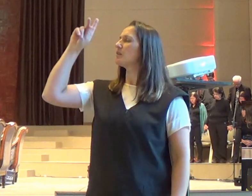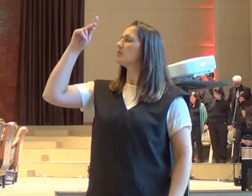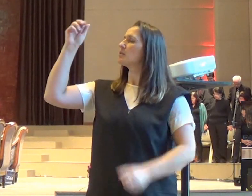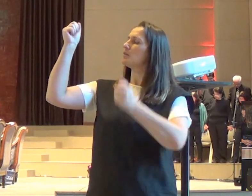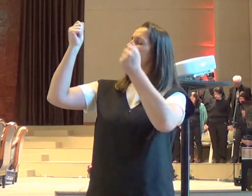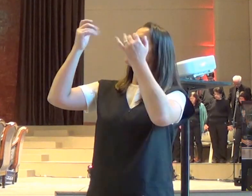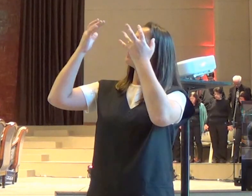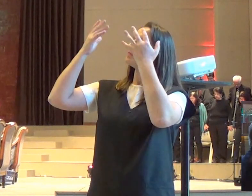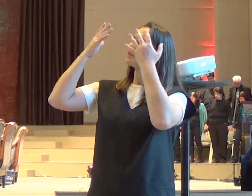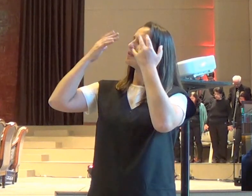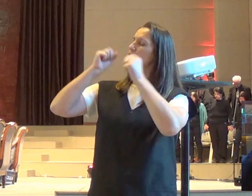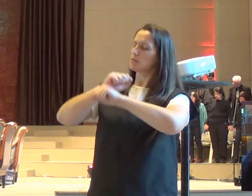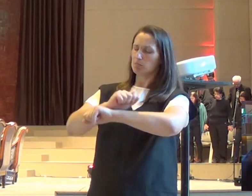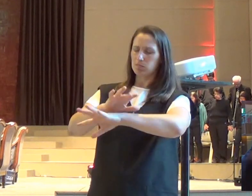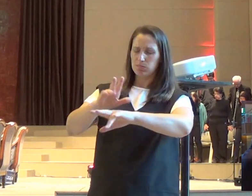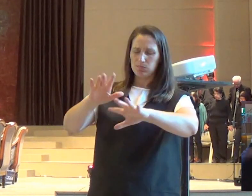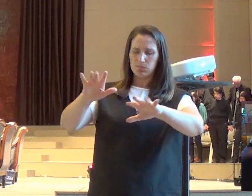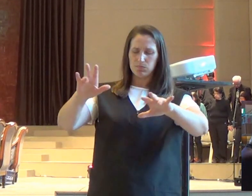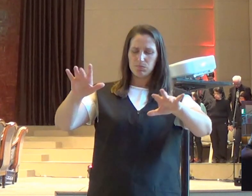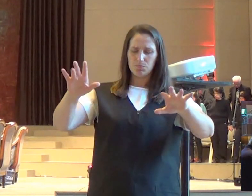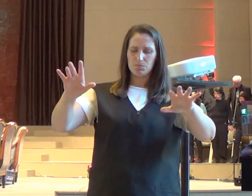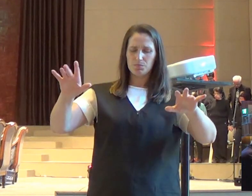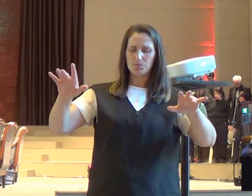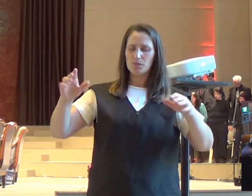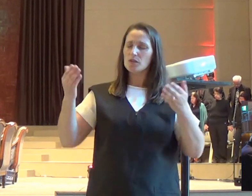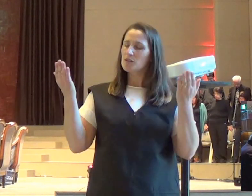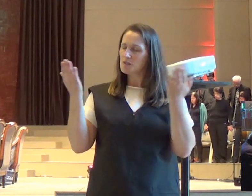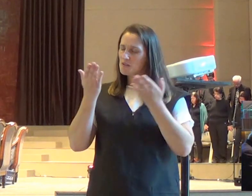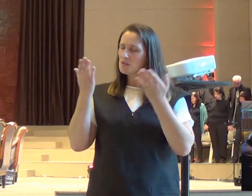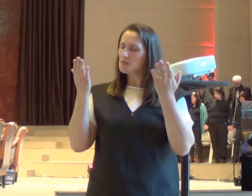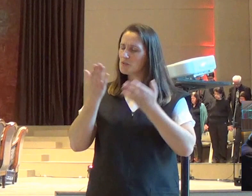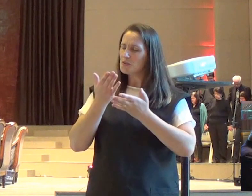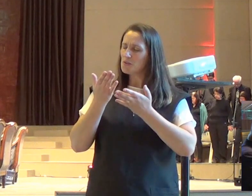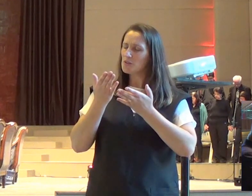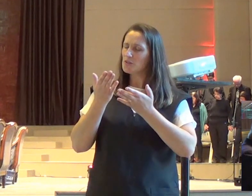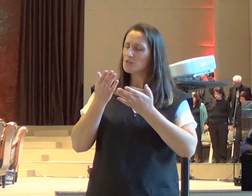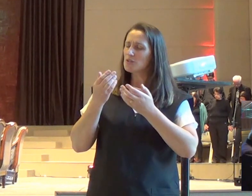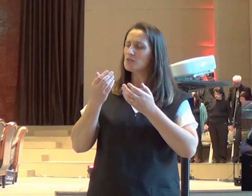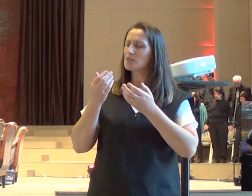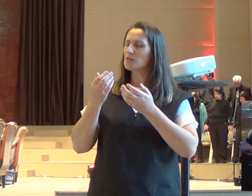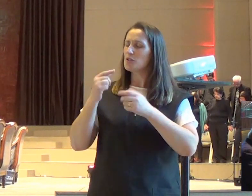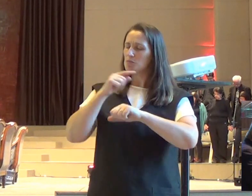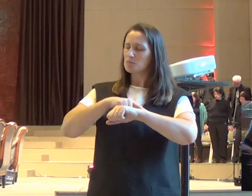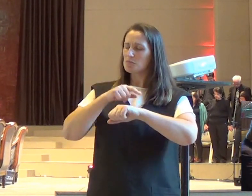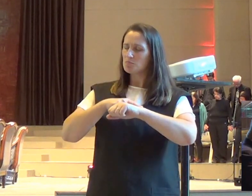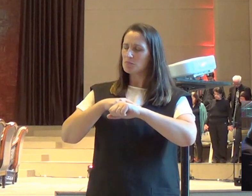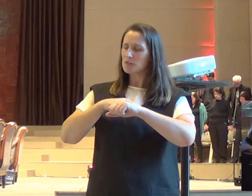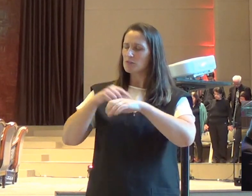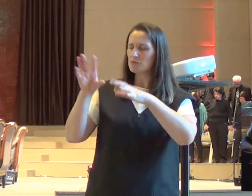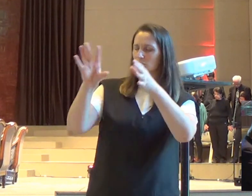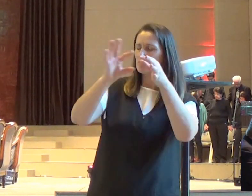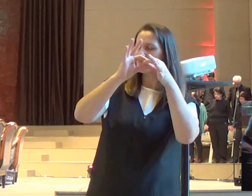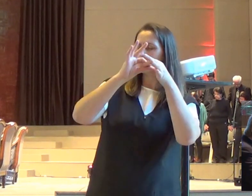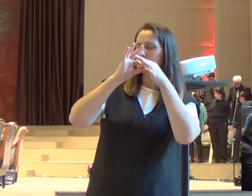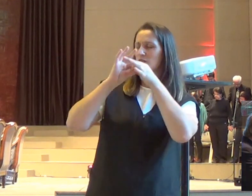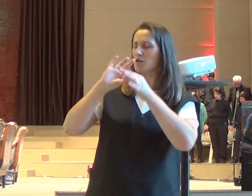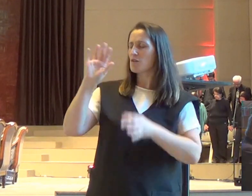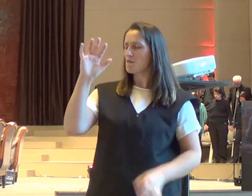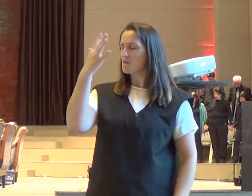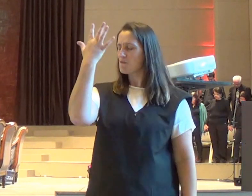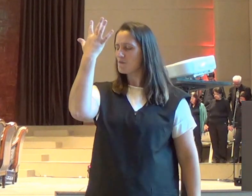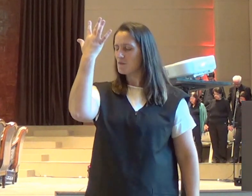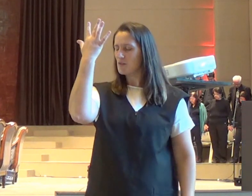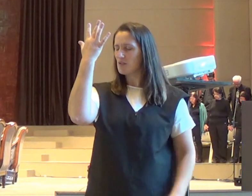benção se espalhe e que hoje quando estiverem celebrando essa festa de família